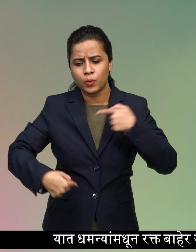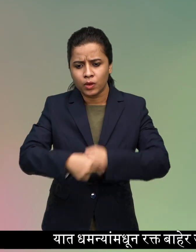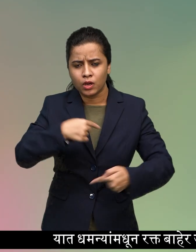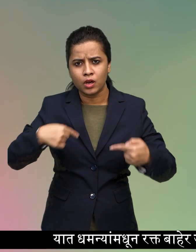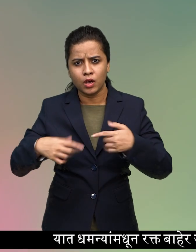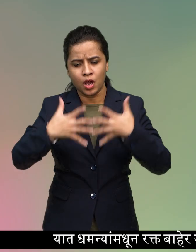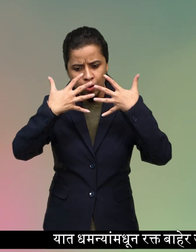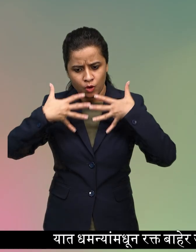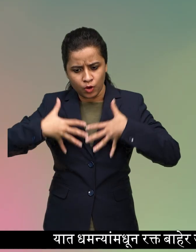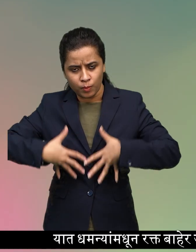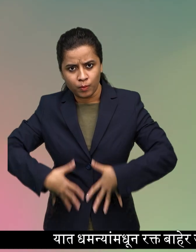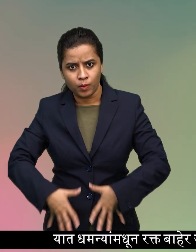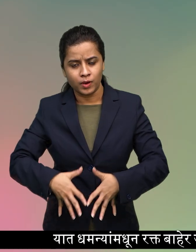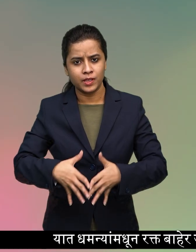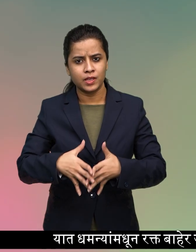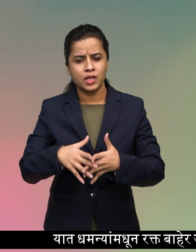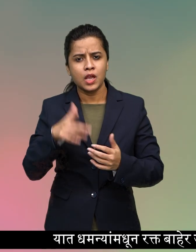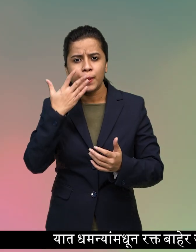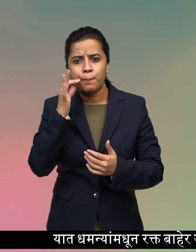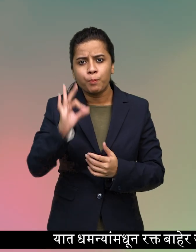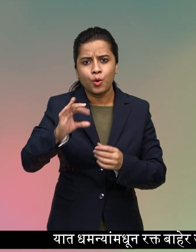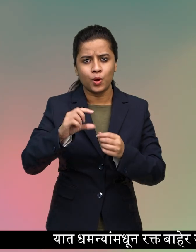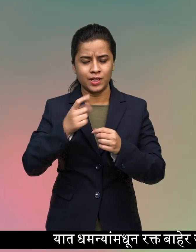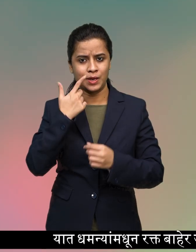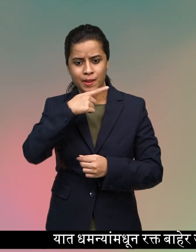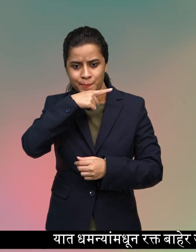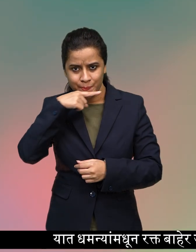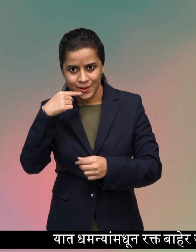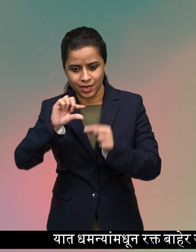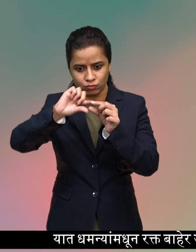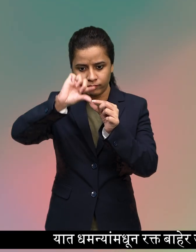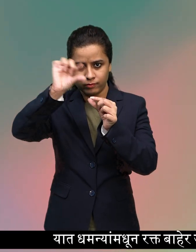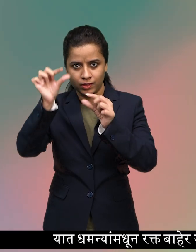यात धमन्यांमधून रक्त बाहेर जाते आणि शिरांमधून पुन्हा हृदयाकडे परत येते.